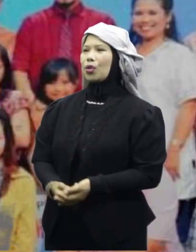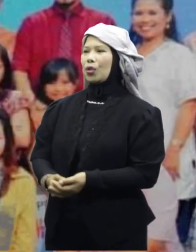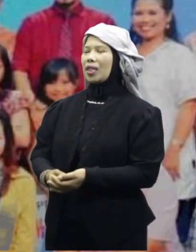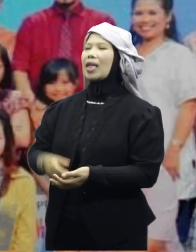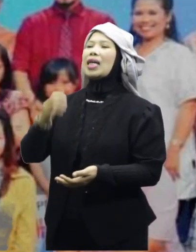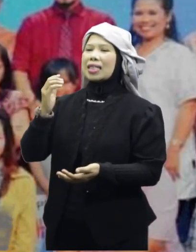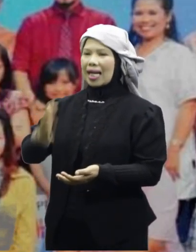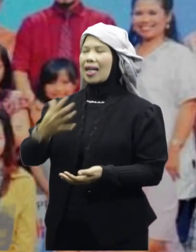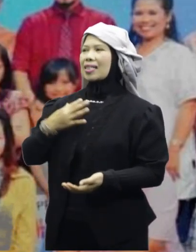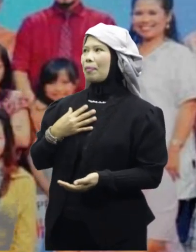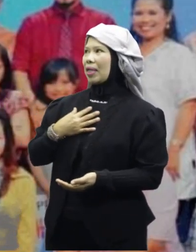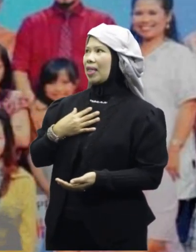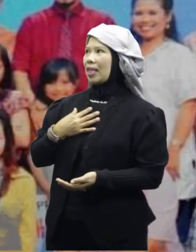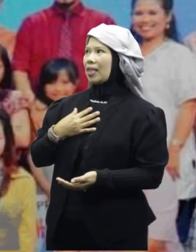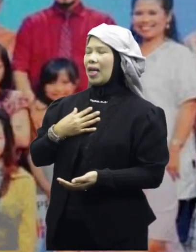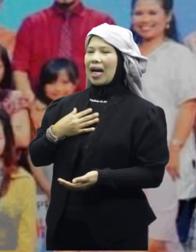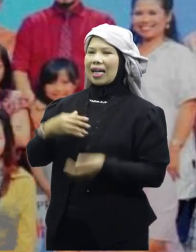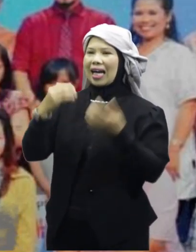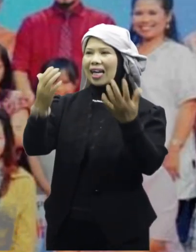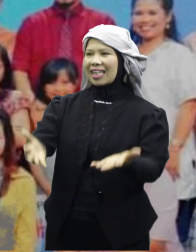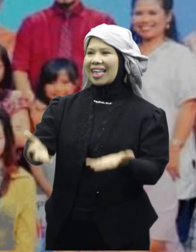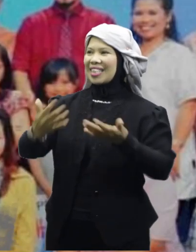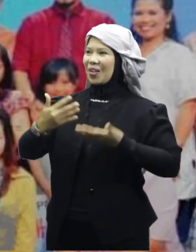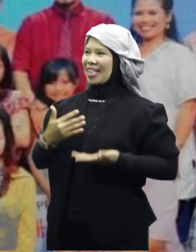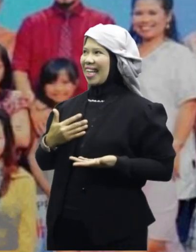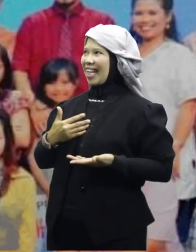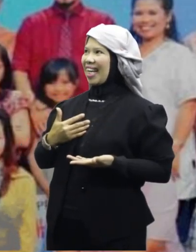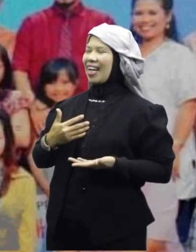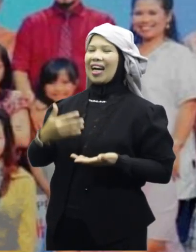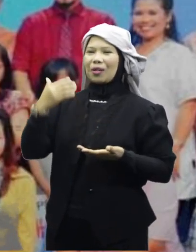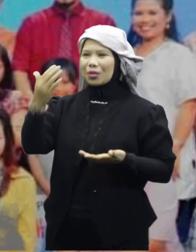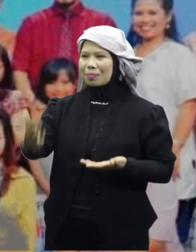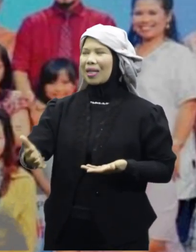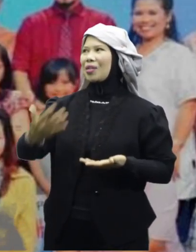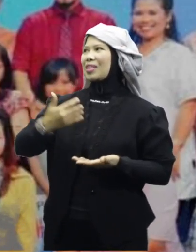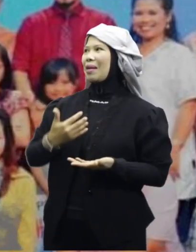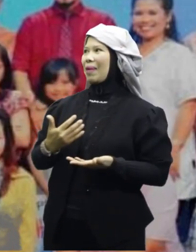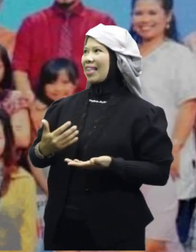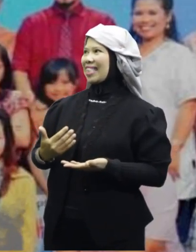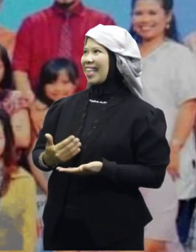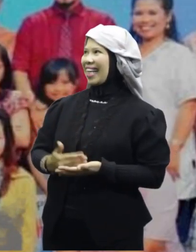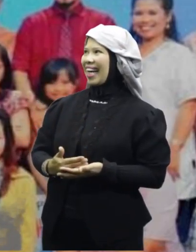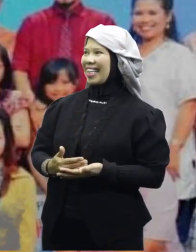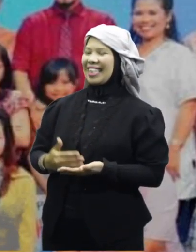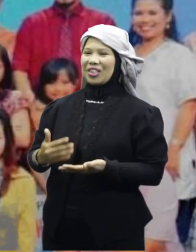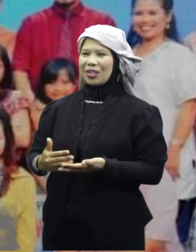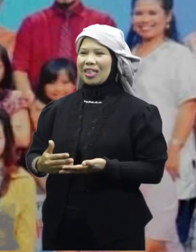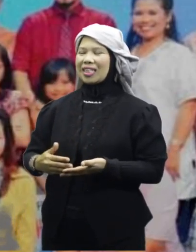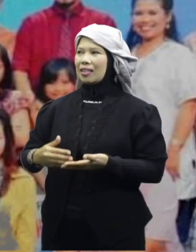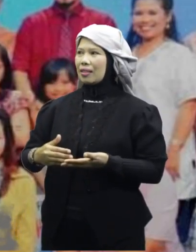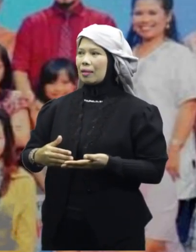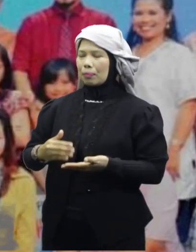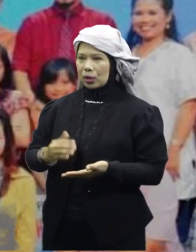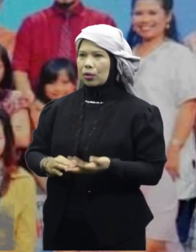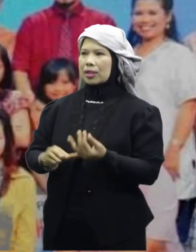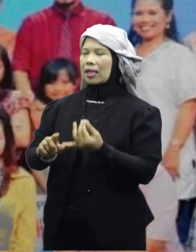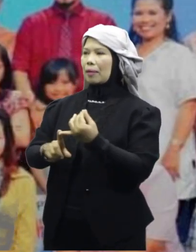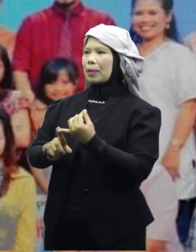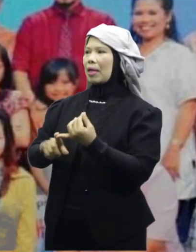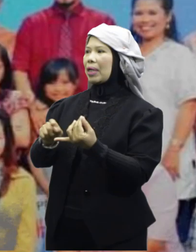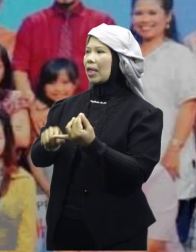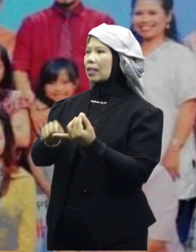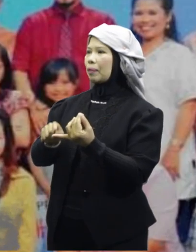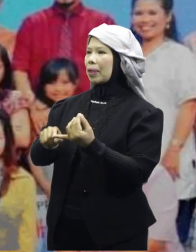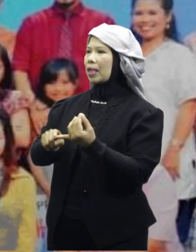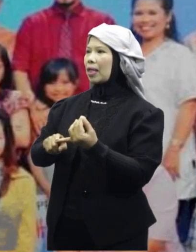meeting dulu. Yep. Standar saya begini. Okay. Karena Anda diajak oleh saya harus mengikuti apa kata saya gitu. Standar pertama apa Tete?